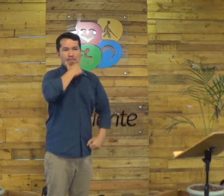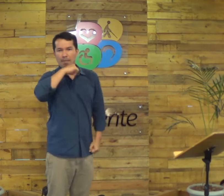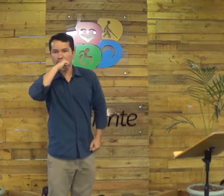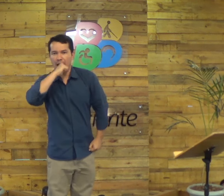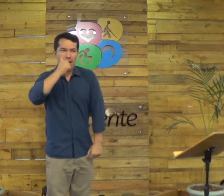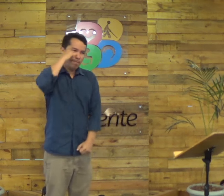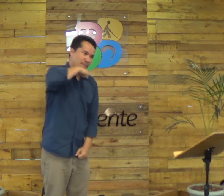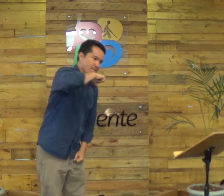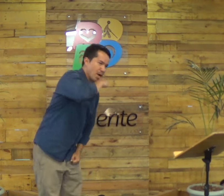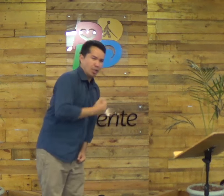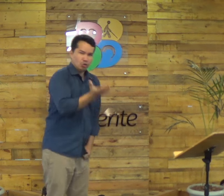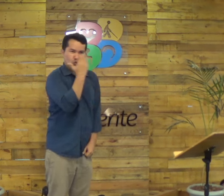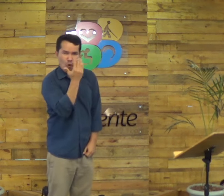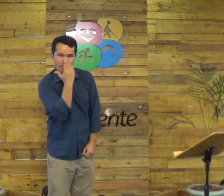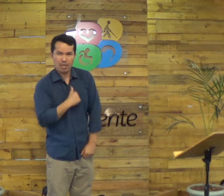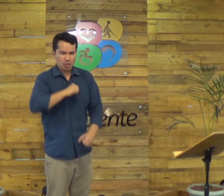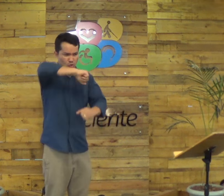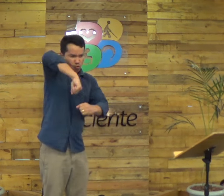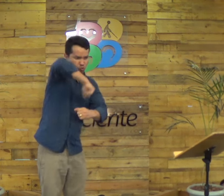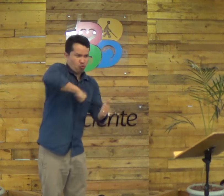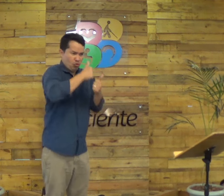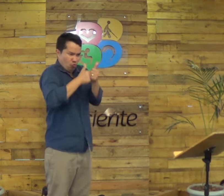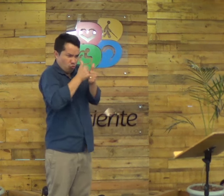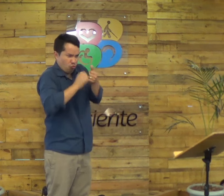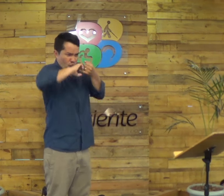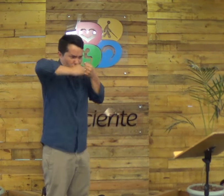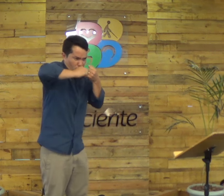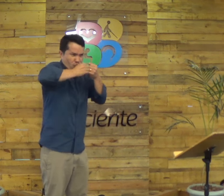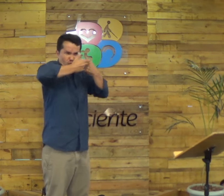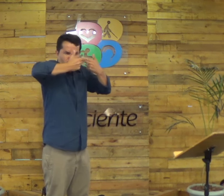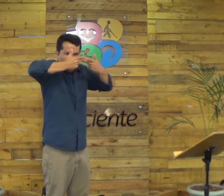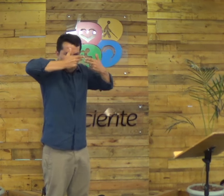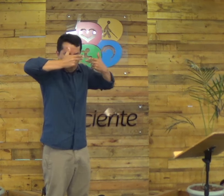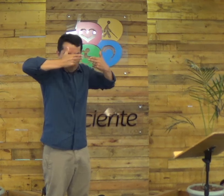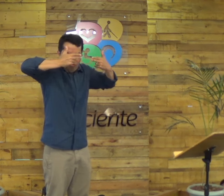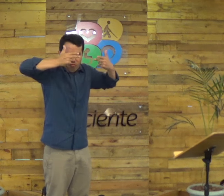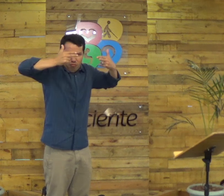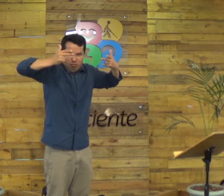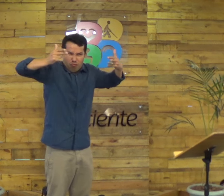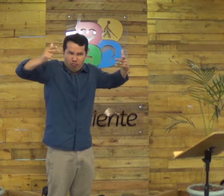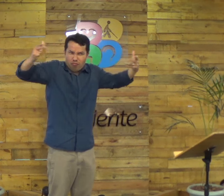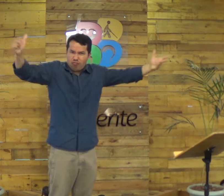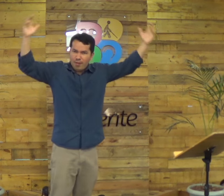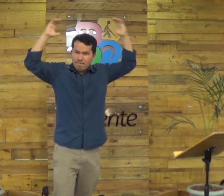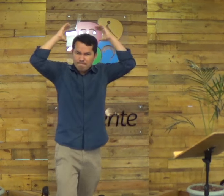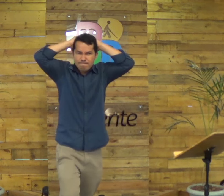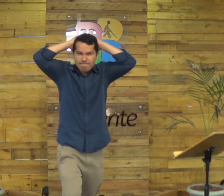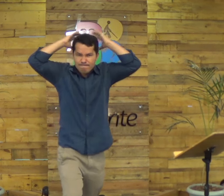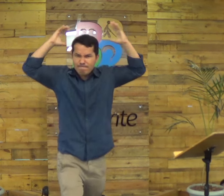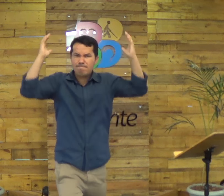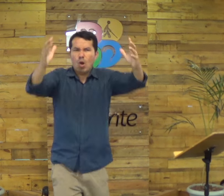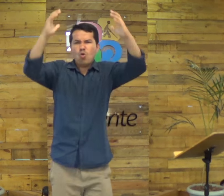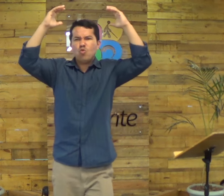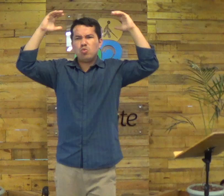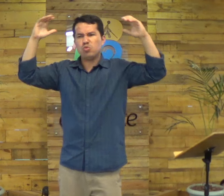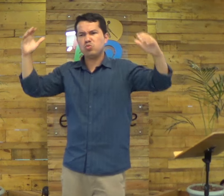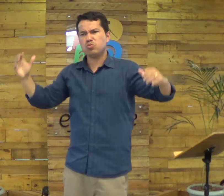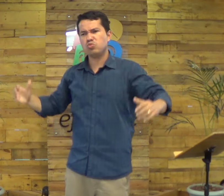da oi, sabe os graus de parentesco, sabe sobre comida, sabe muitas coisas, que legal,